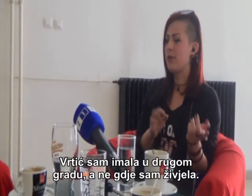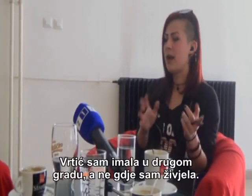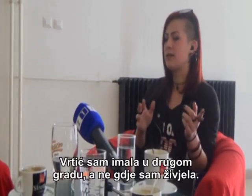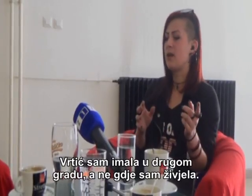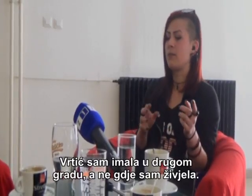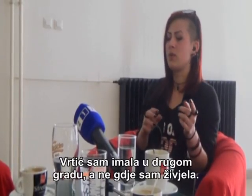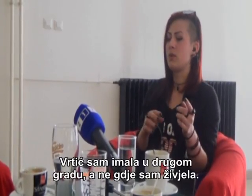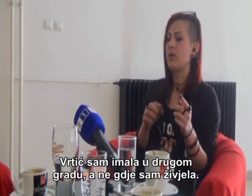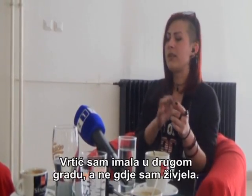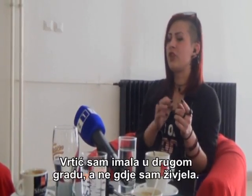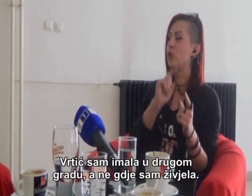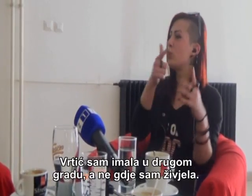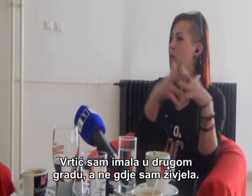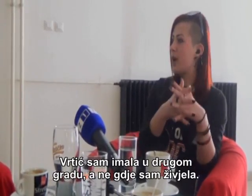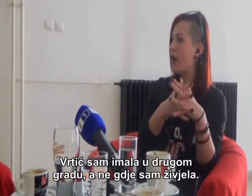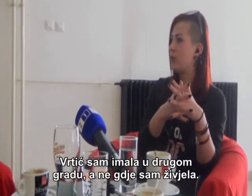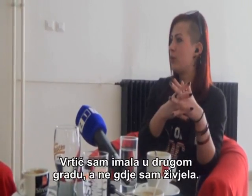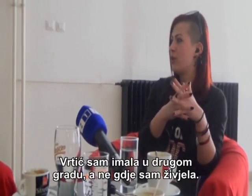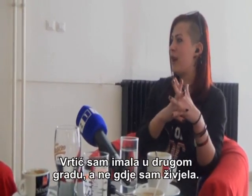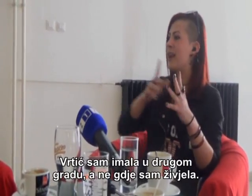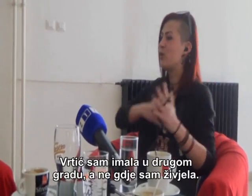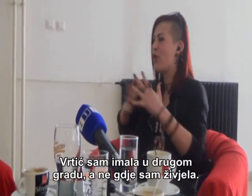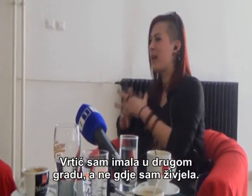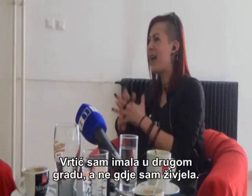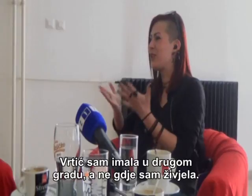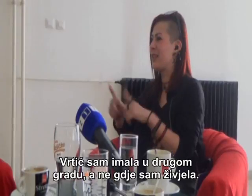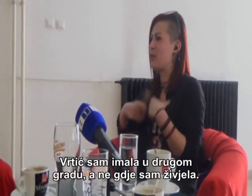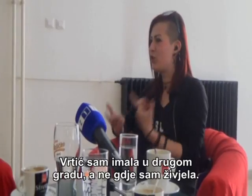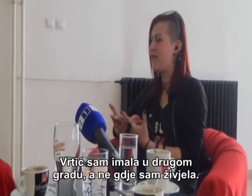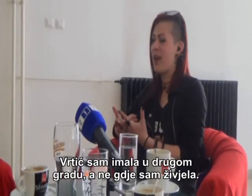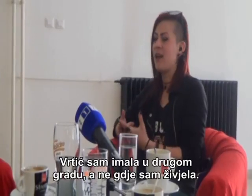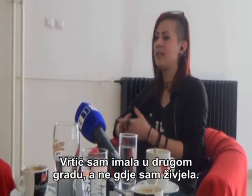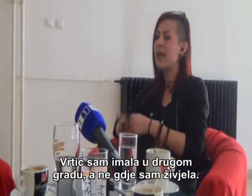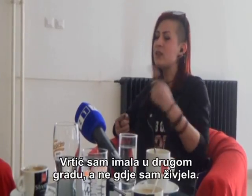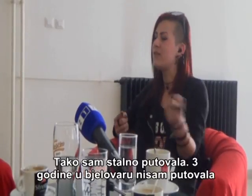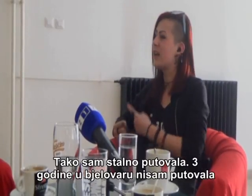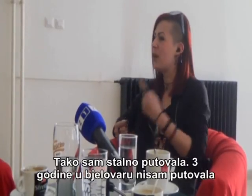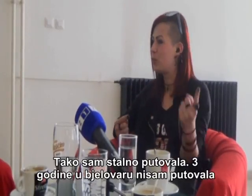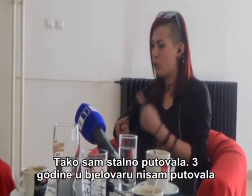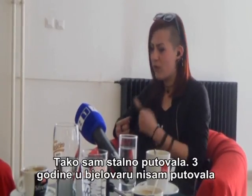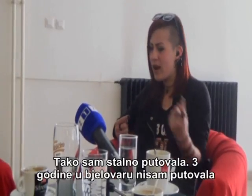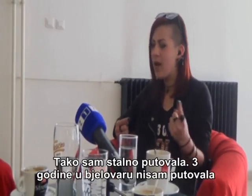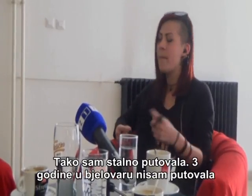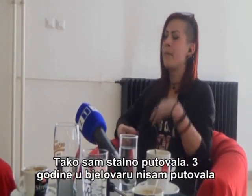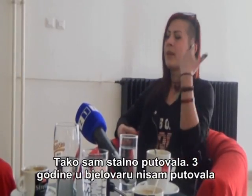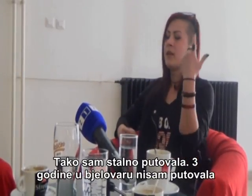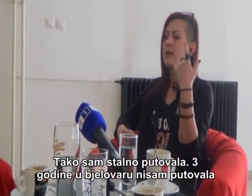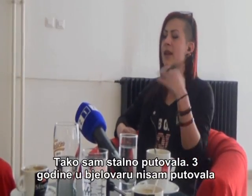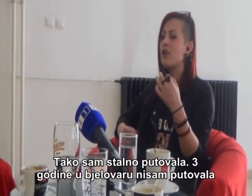imala sam Brčić u drugom gradu, a ne u svome gradu gdje sam živjela. Tako se svaki dan putovala. Jedino od